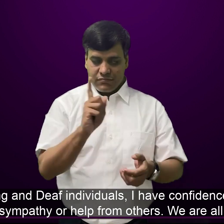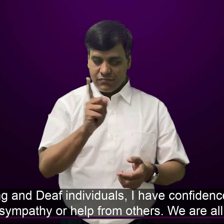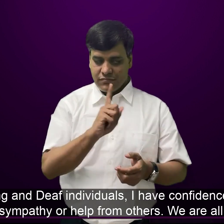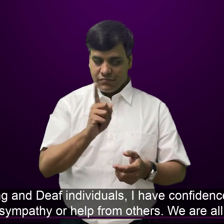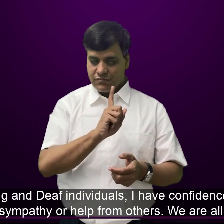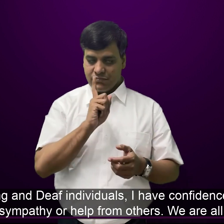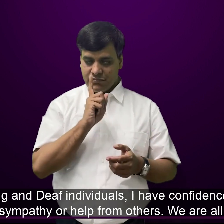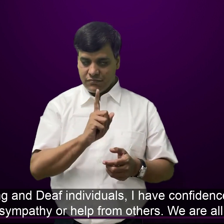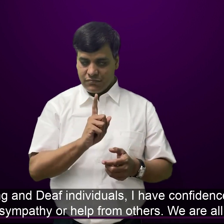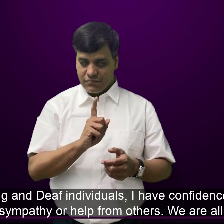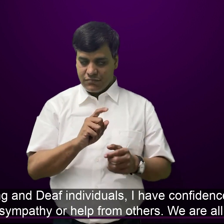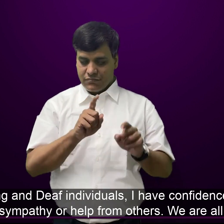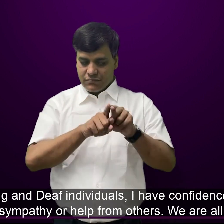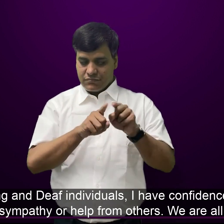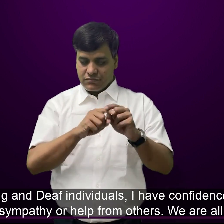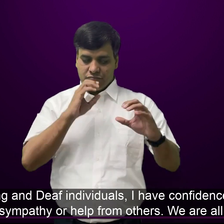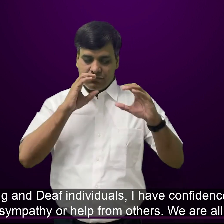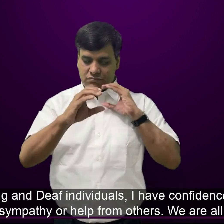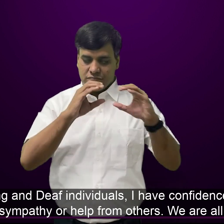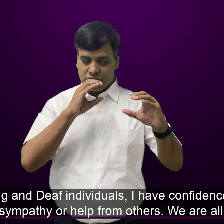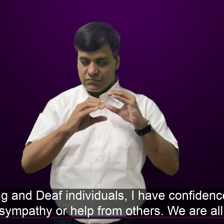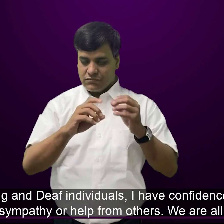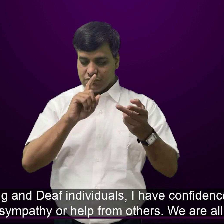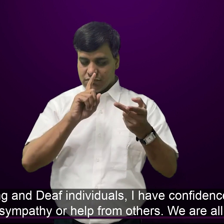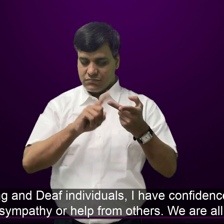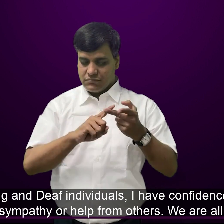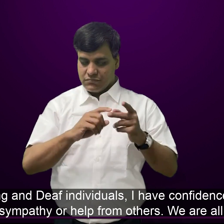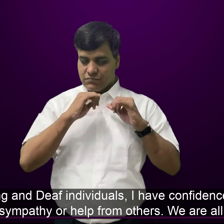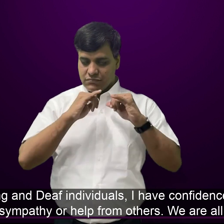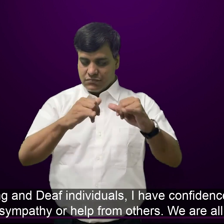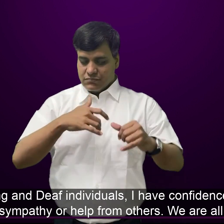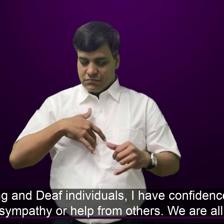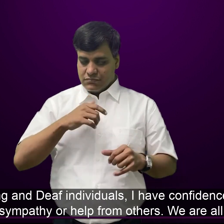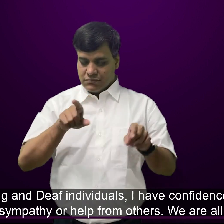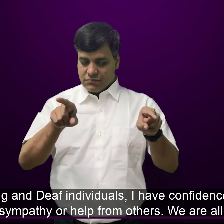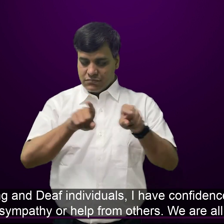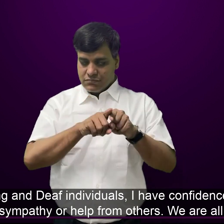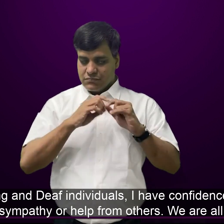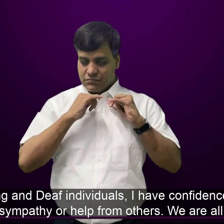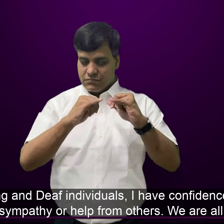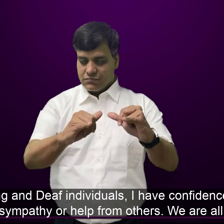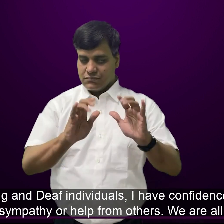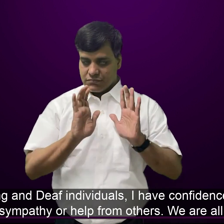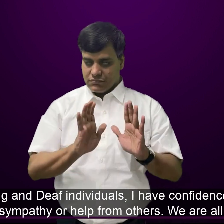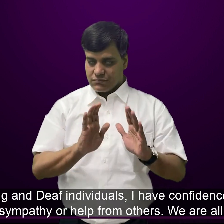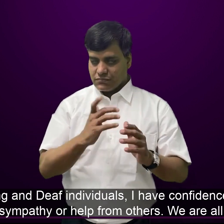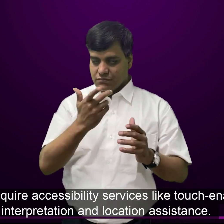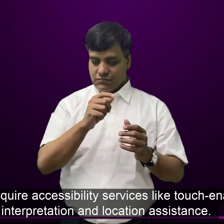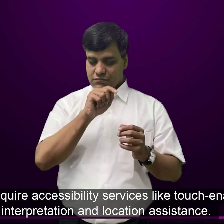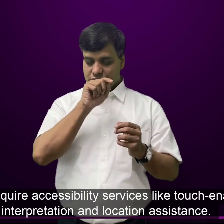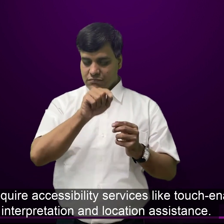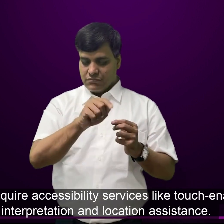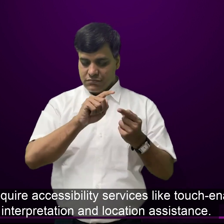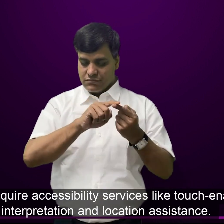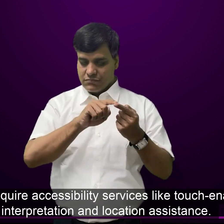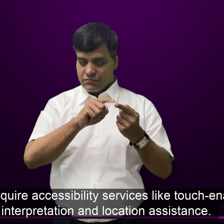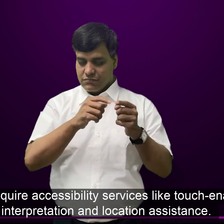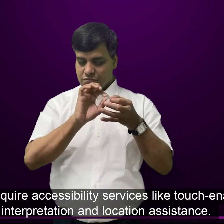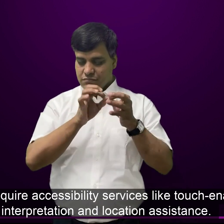जैसे वो आत्मविश्वासी होते हैं, मैं भी वैसे ही आत्मविश्वासी हूँ। मुझे कोई भी सद्भावना की ज़रूरत नहीं है।